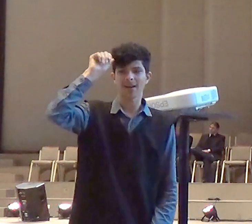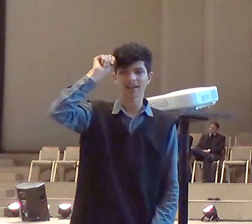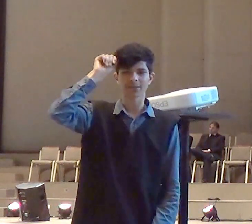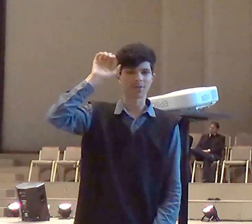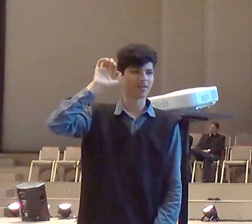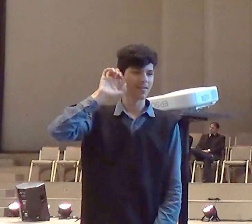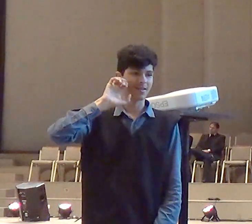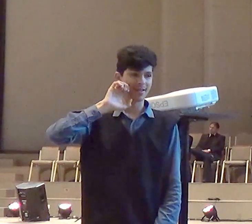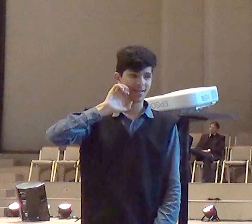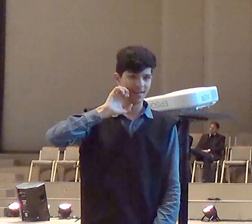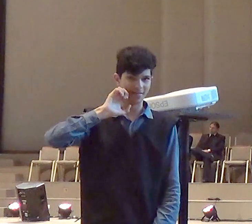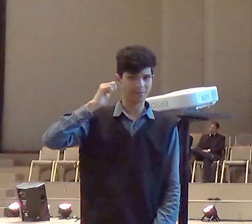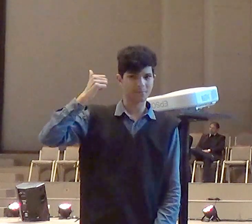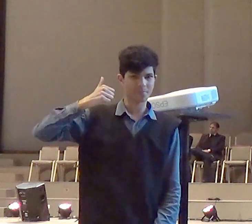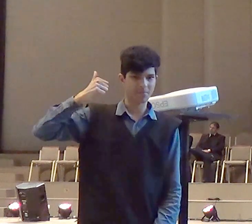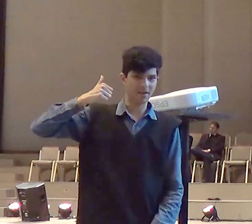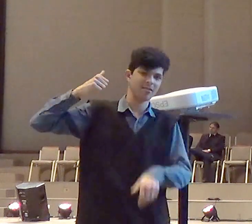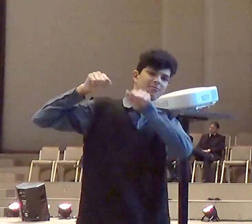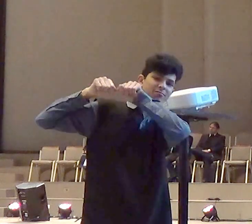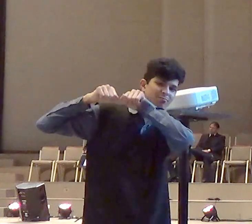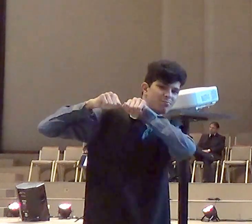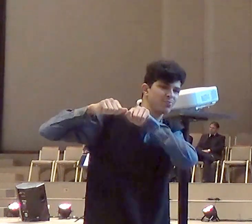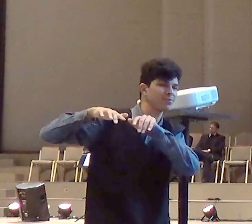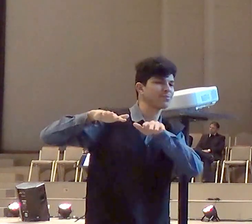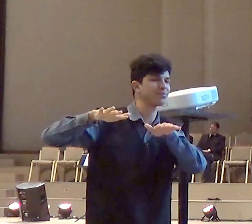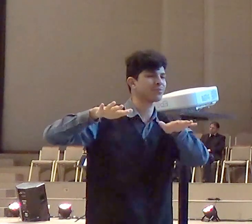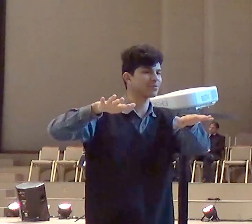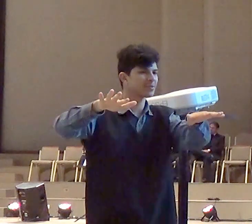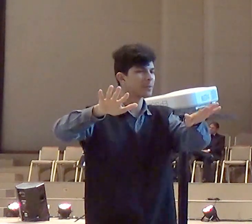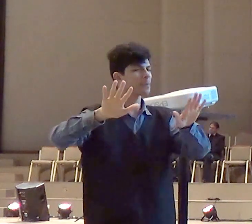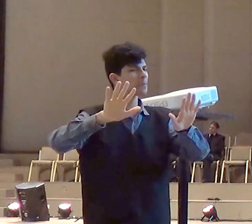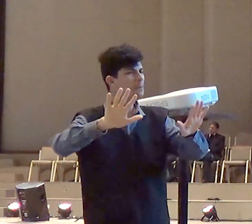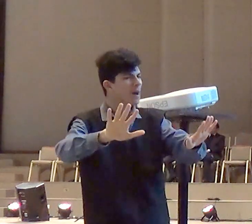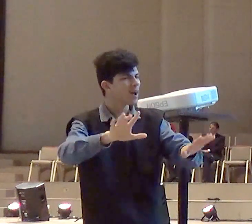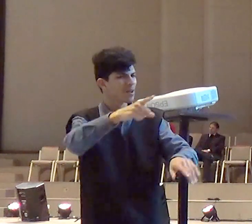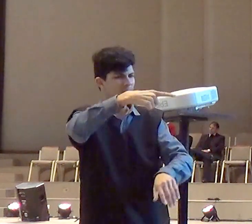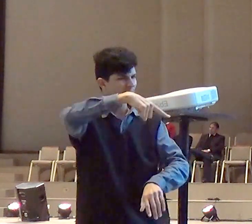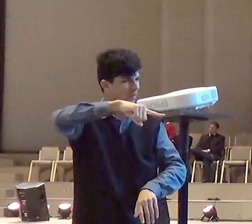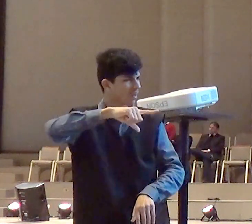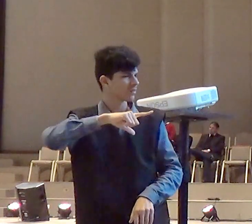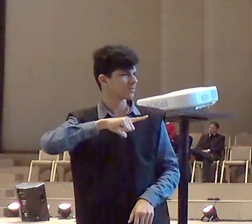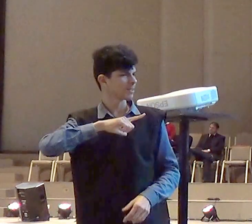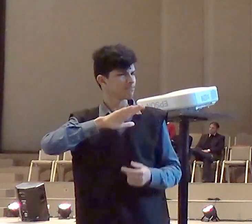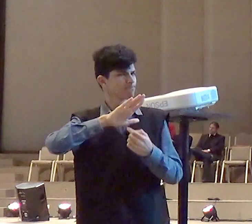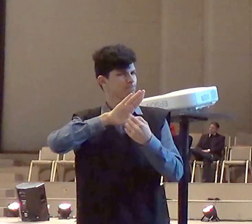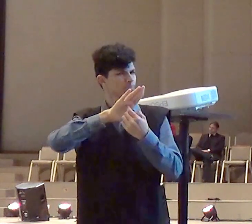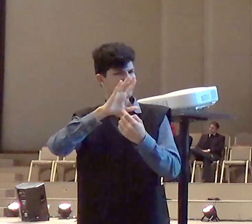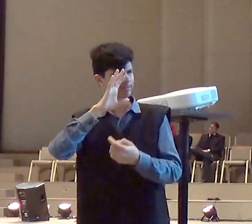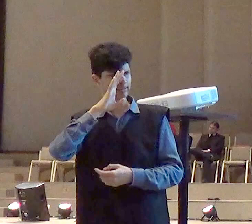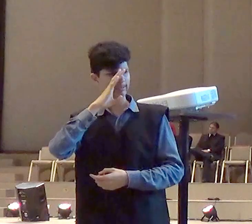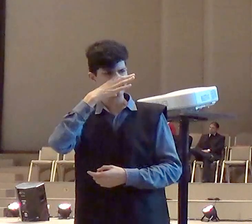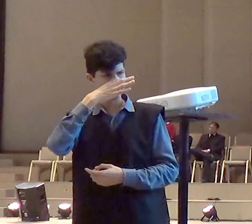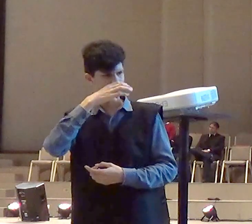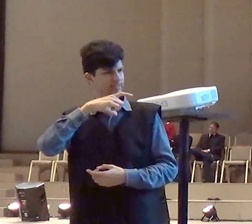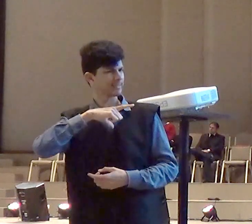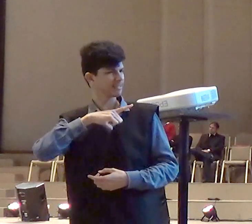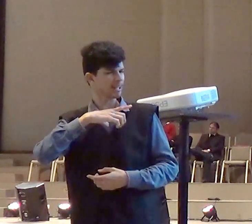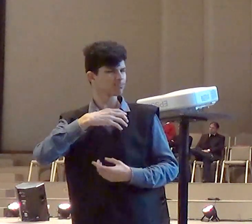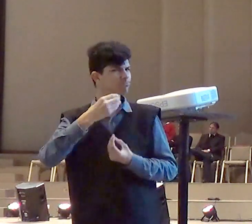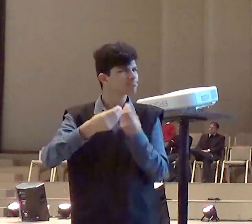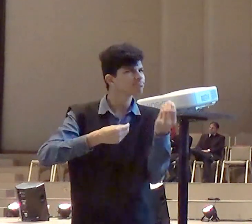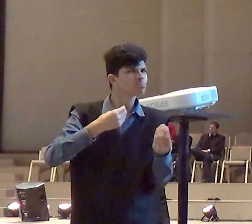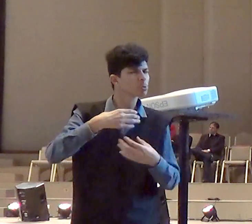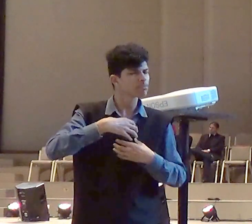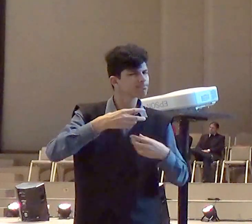esse sentimento ele tem formas ele vai se manifestando dentro da nossa vida de uma